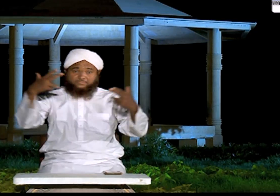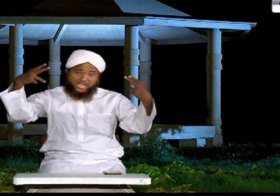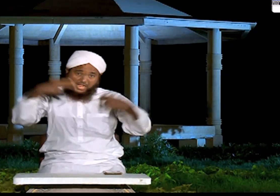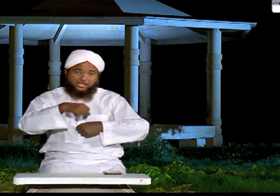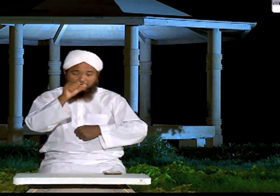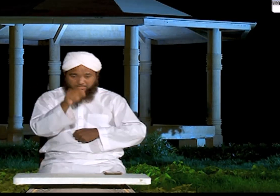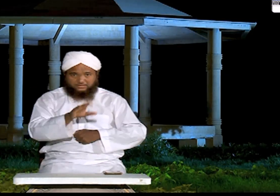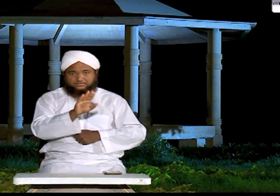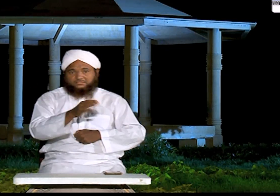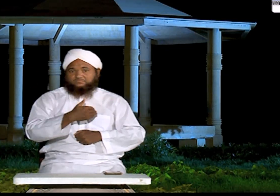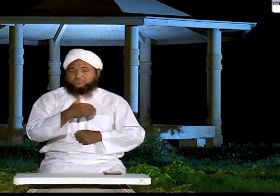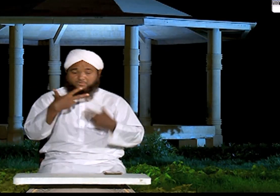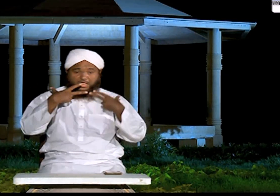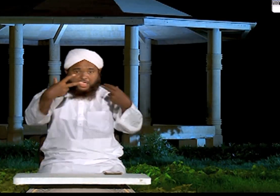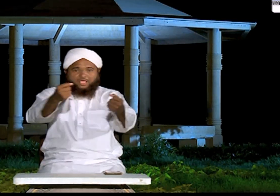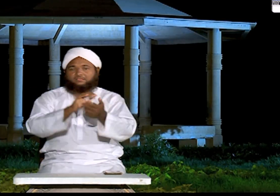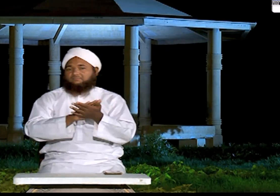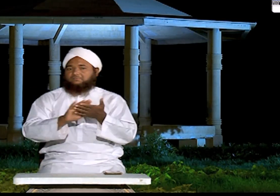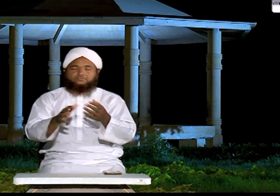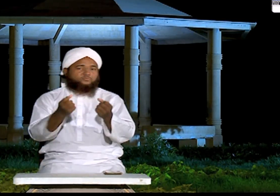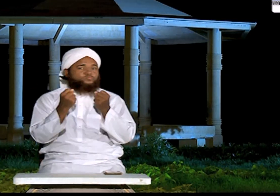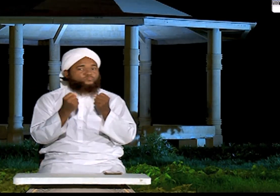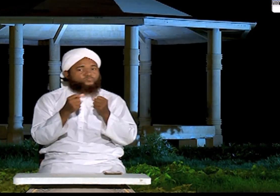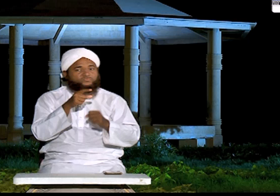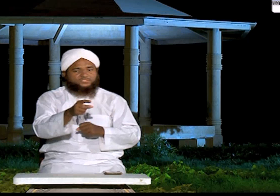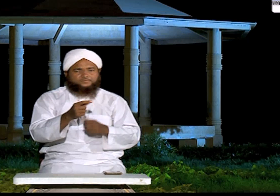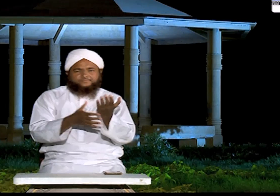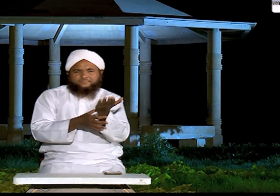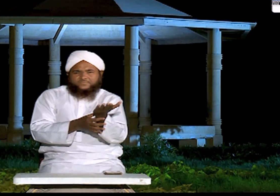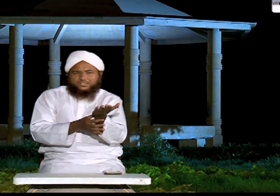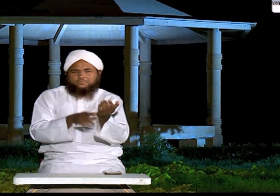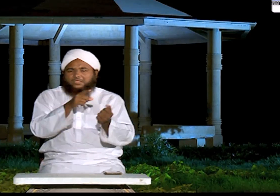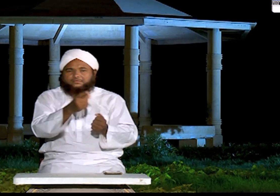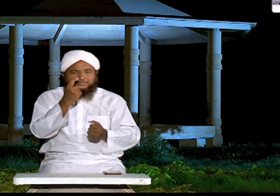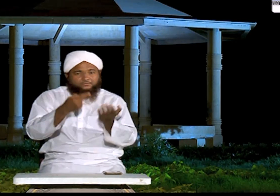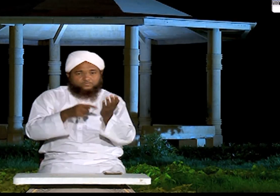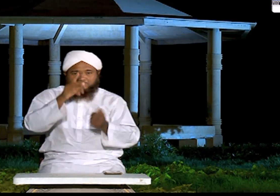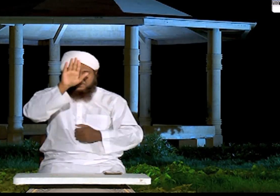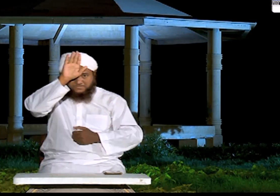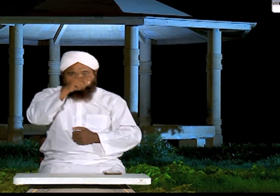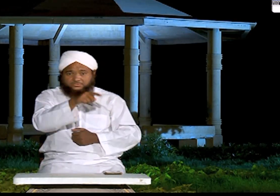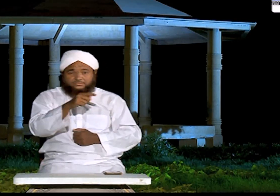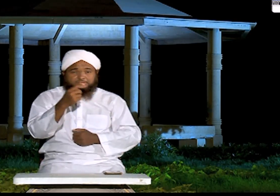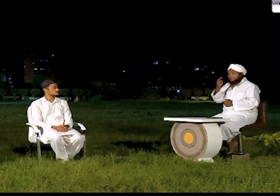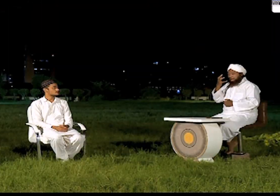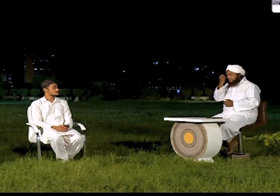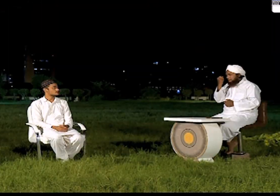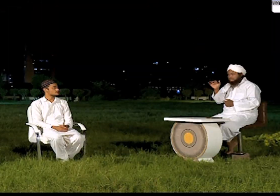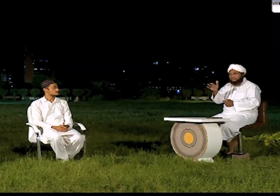لگتا ہے جس کو ٹالنا ہمارے بس کی بات نہیں ہے بیماری نے طبع کی نیند اڑا کر رکھتی تھی کہ اچانک